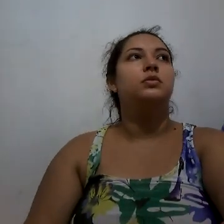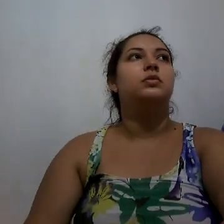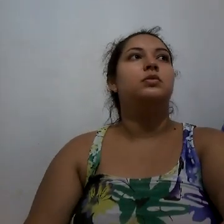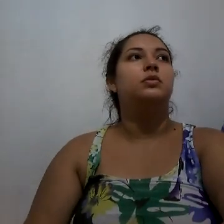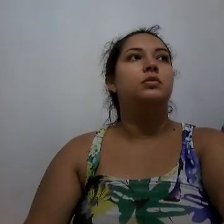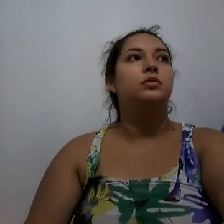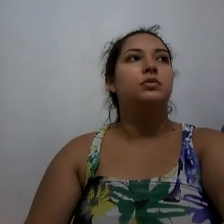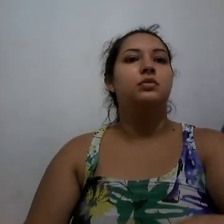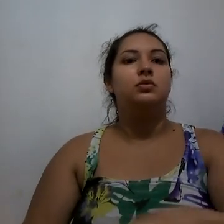Oi?